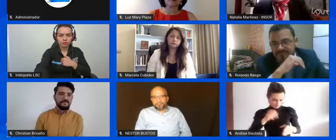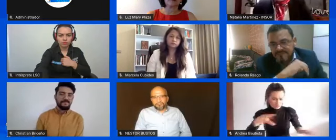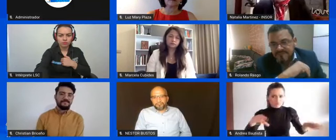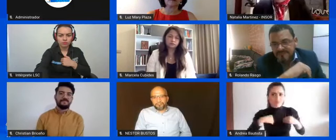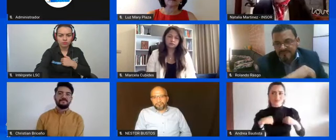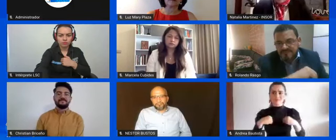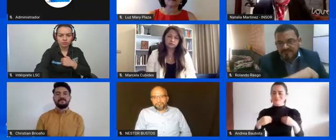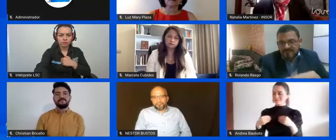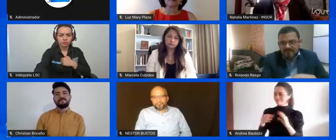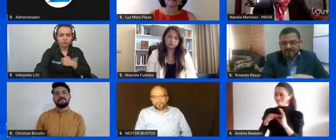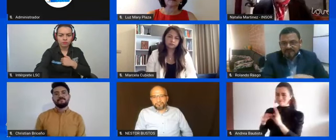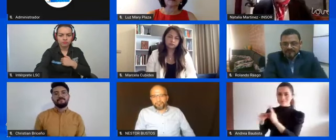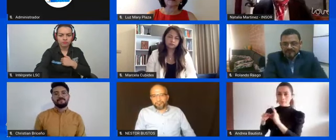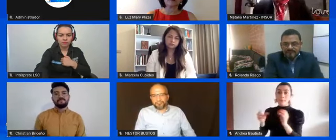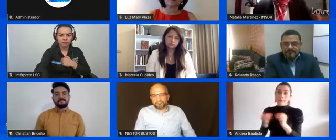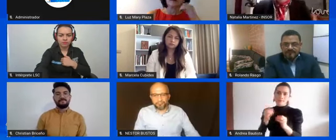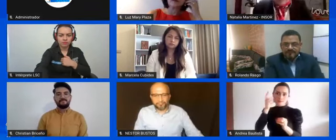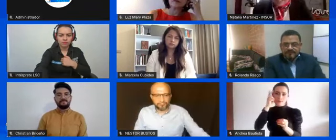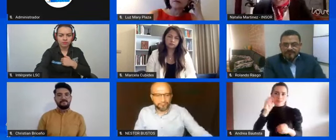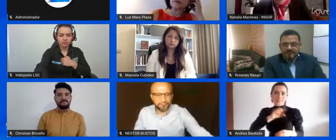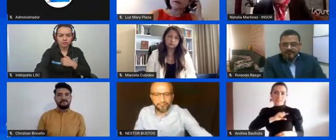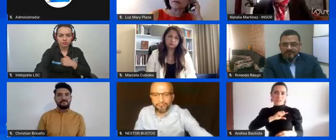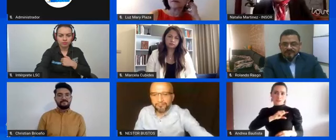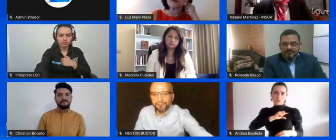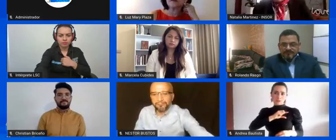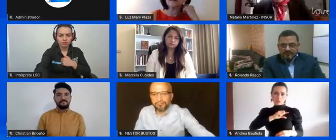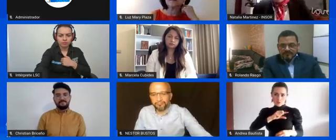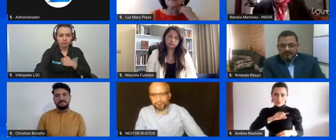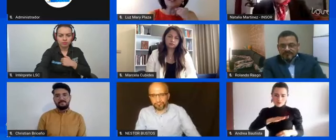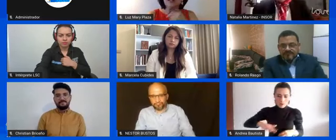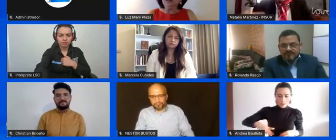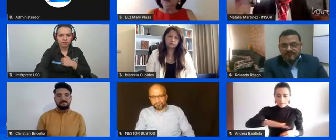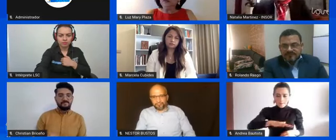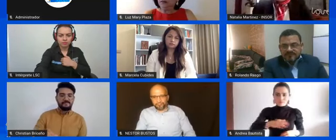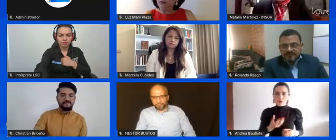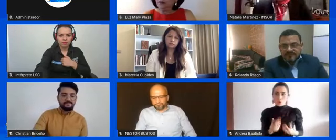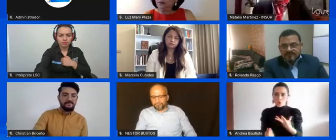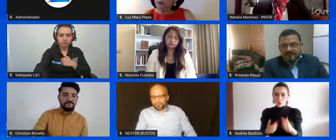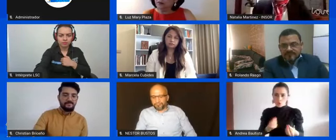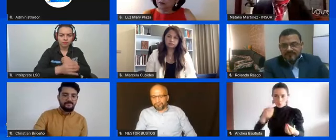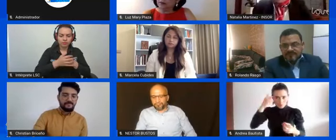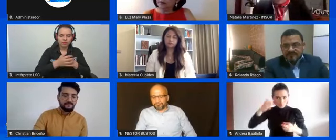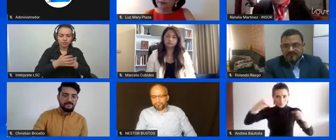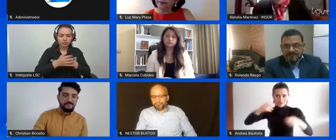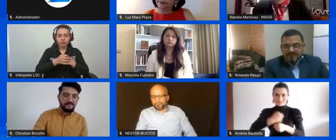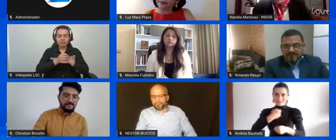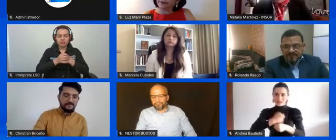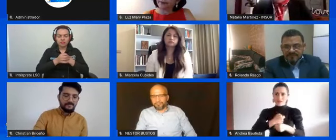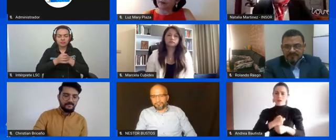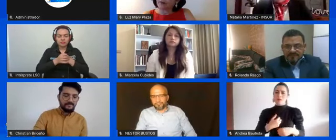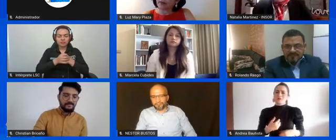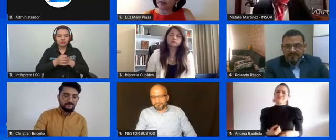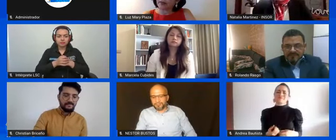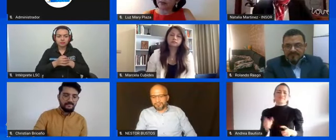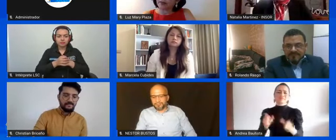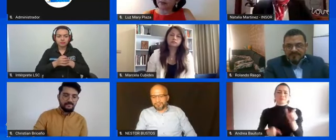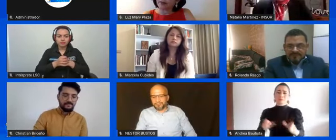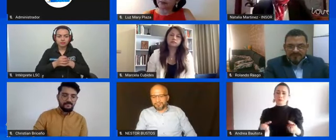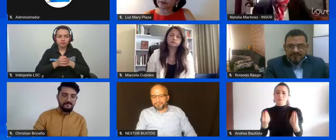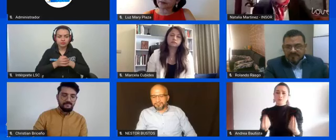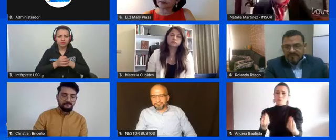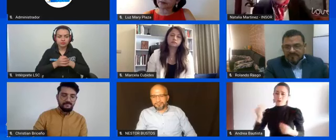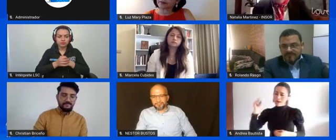con nuestros grupos internos de trabajo y tantísimas otras personas que a lo largo de estos 65 años le han tendido la